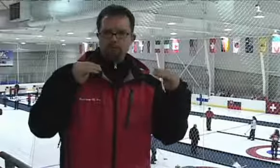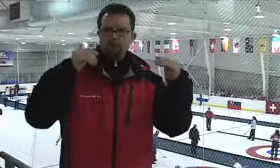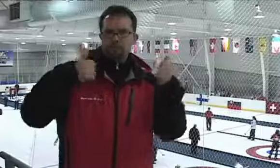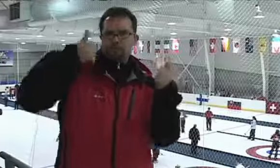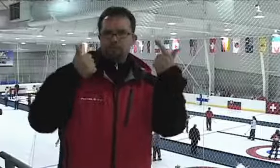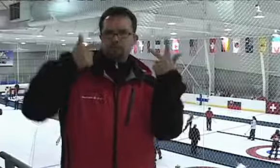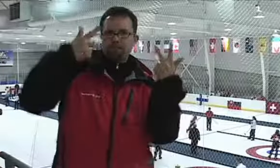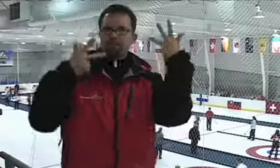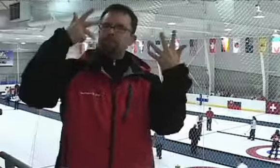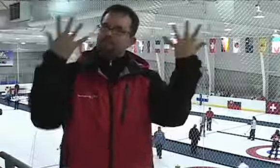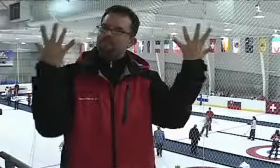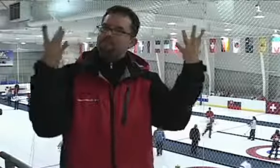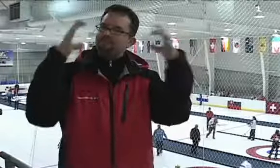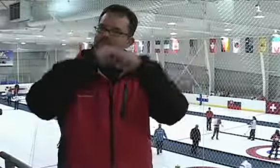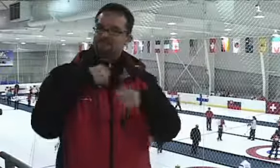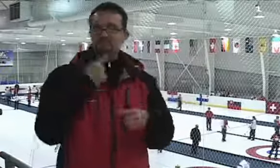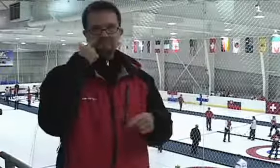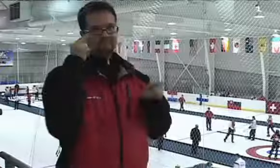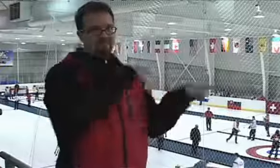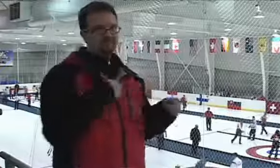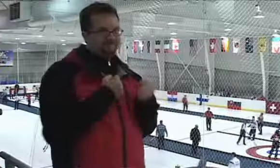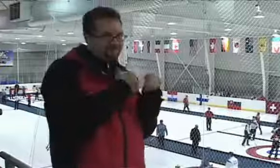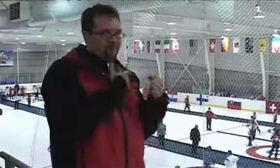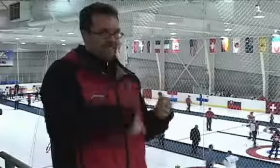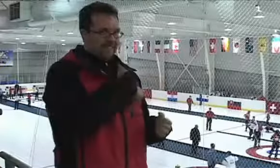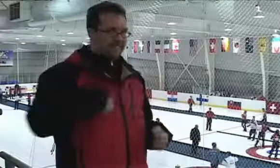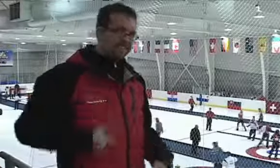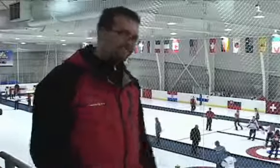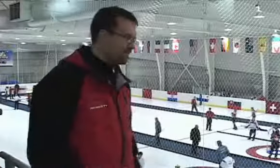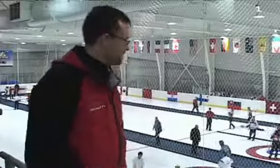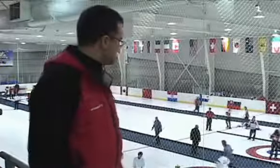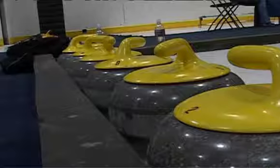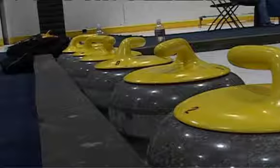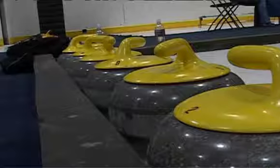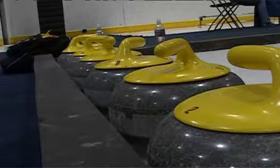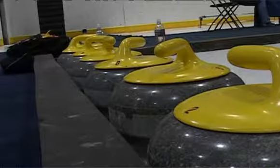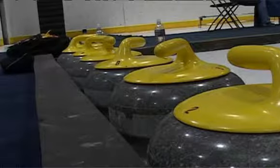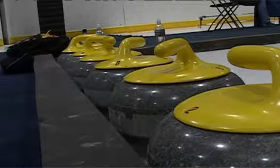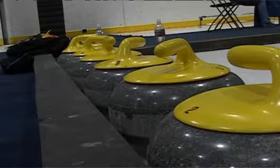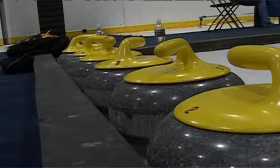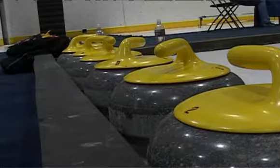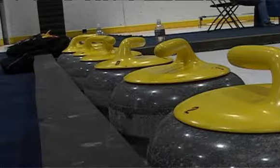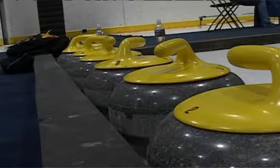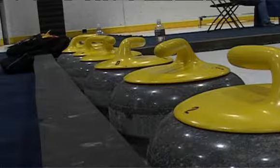Man spielt mit acht Steinen gegeneinander. Abwechslungsweise. Und jetzt mal gespannt, was das Schweizer Team macht.